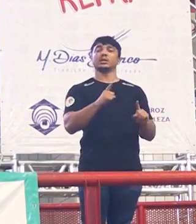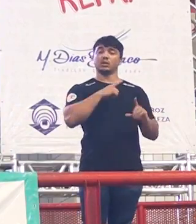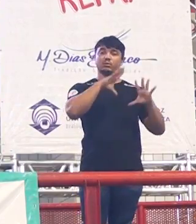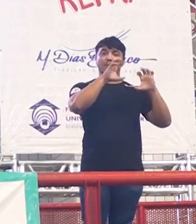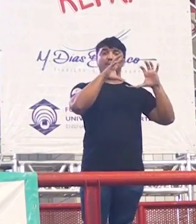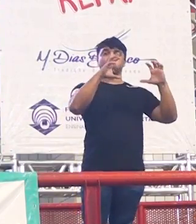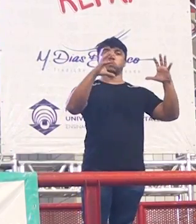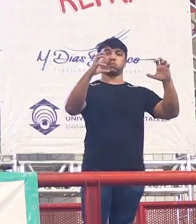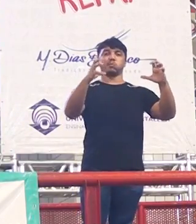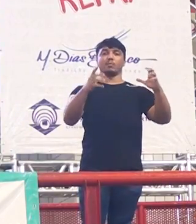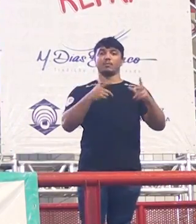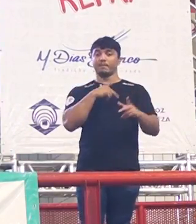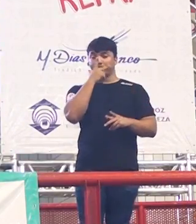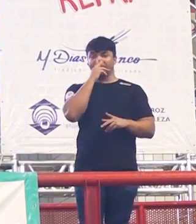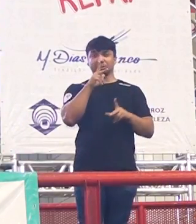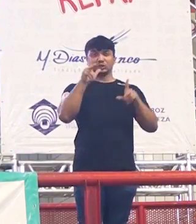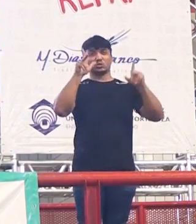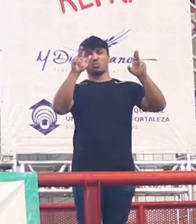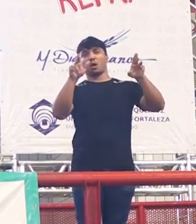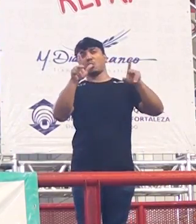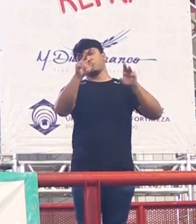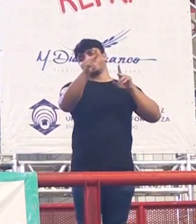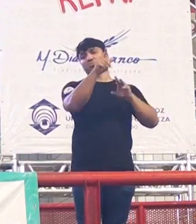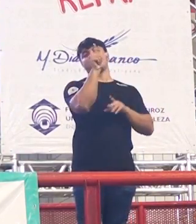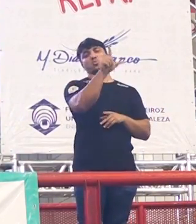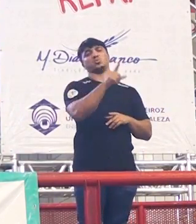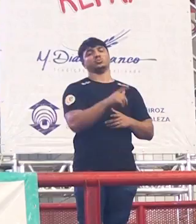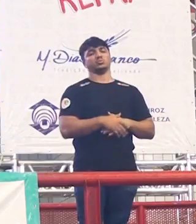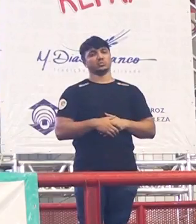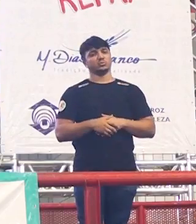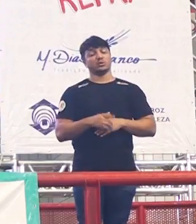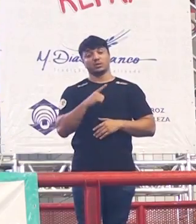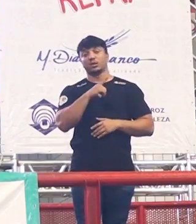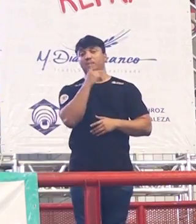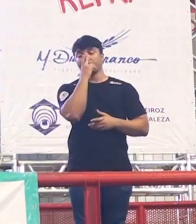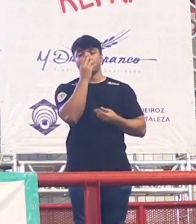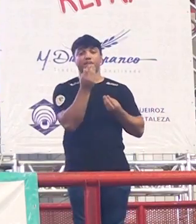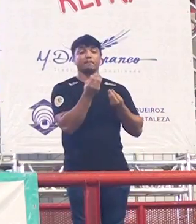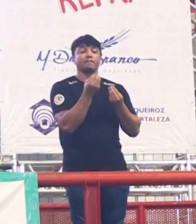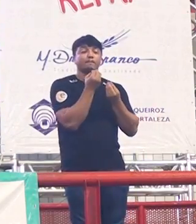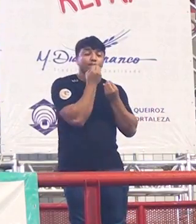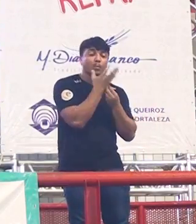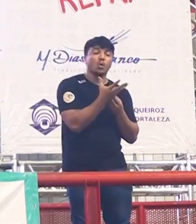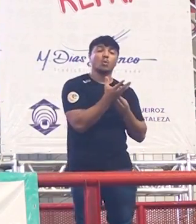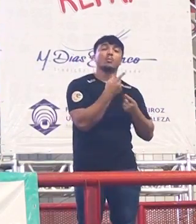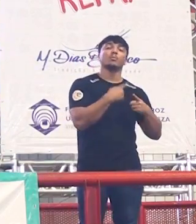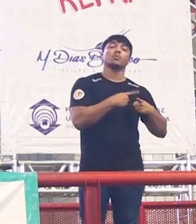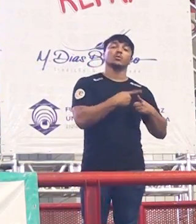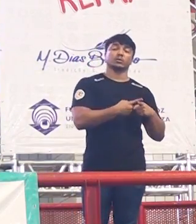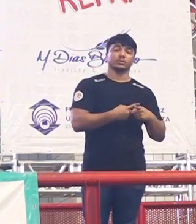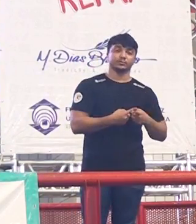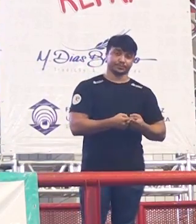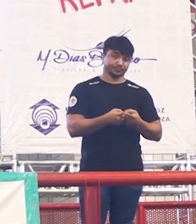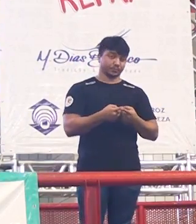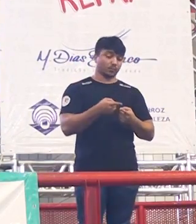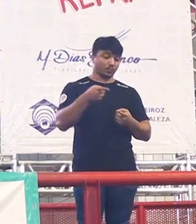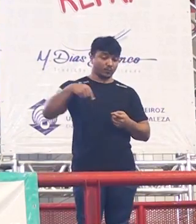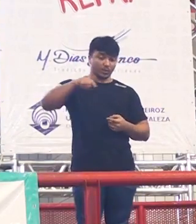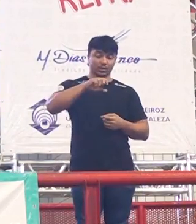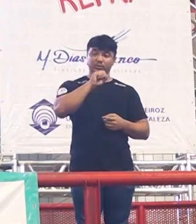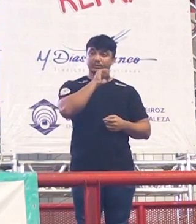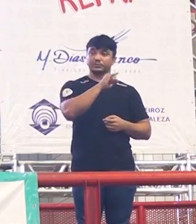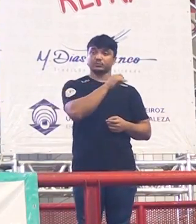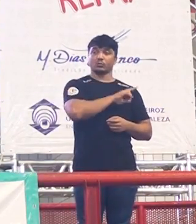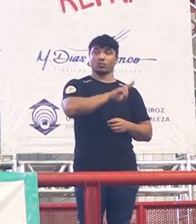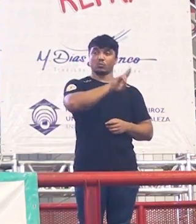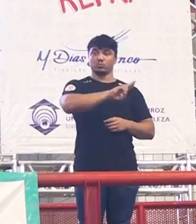eles poluem igual aos outros combustíveis. E qual é a vantagem do biocombustível? É que para obter